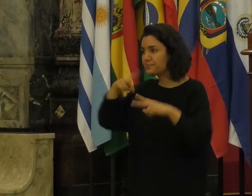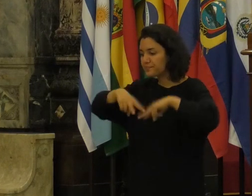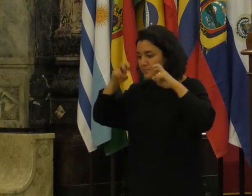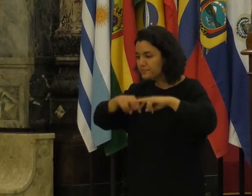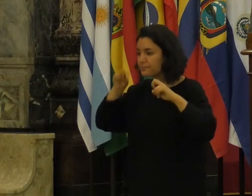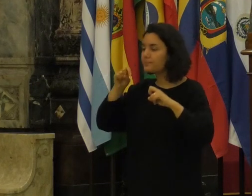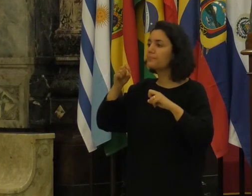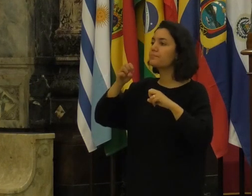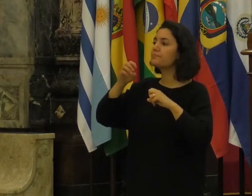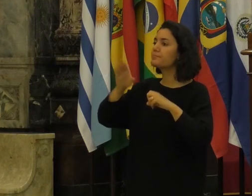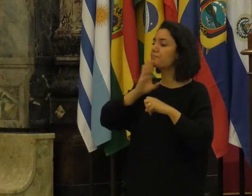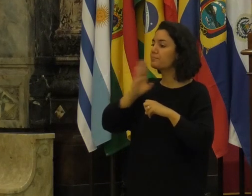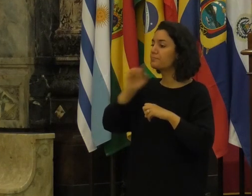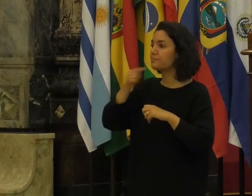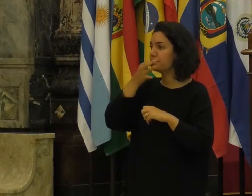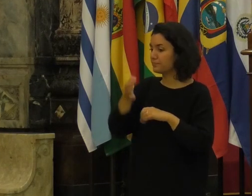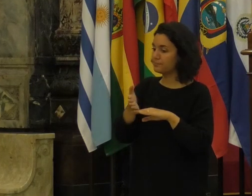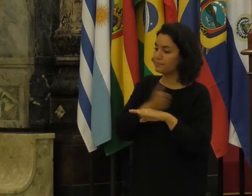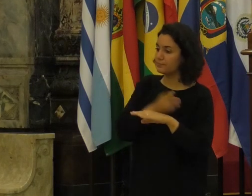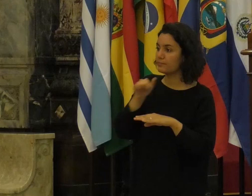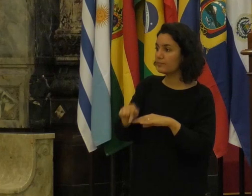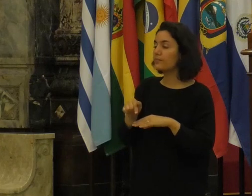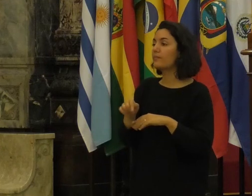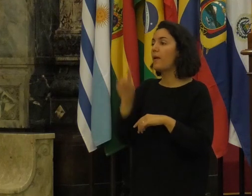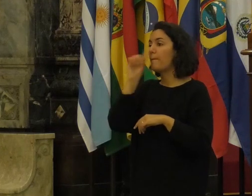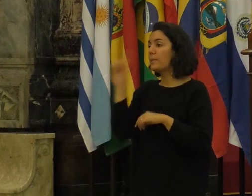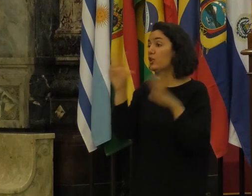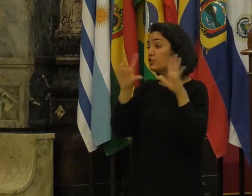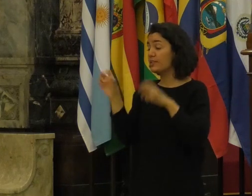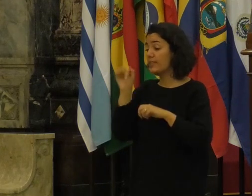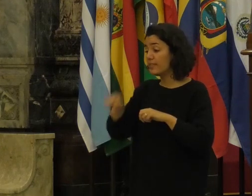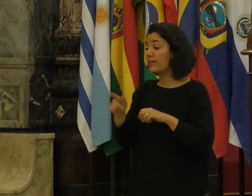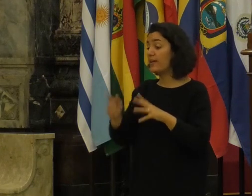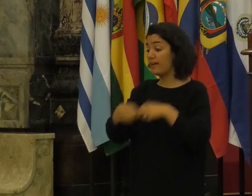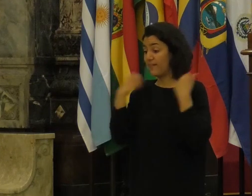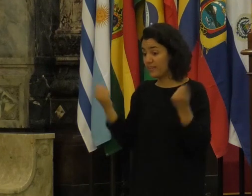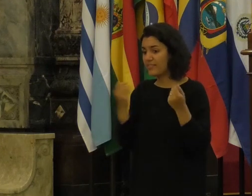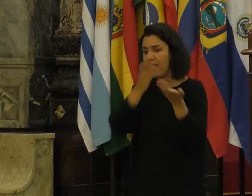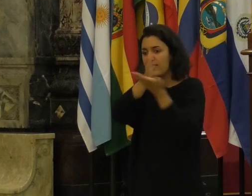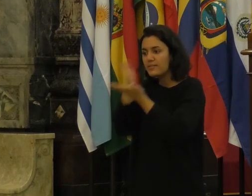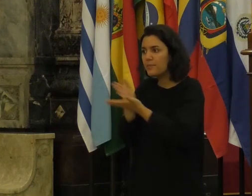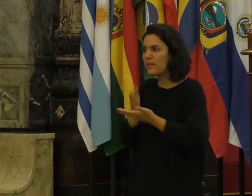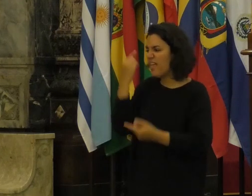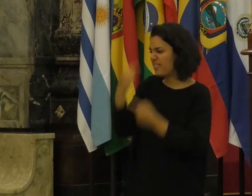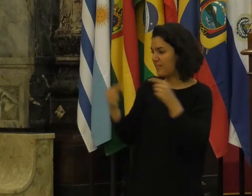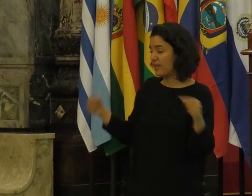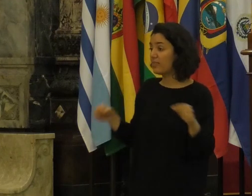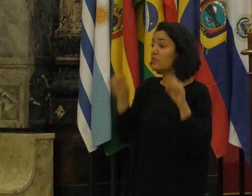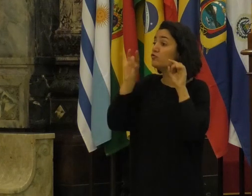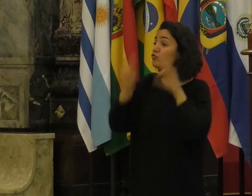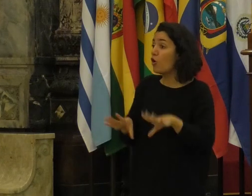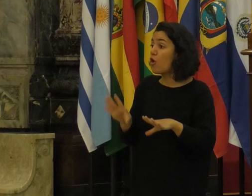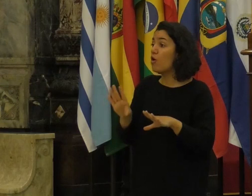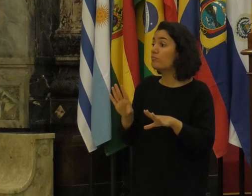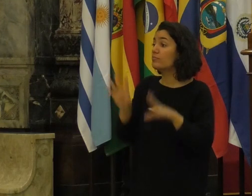encontramos que entre 8.800 revistas de todos los campos, solo se citan 78 de